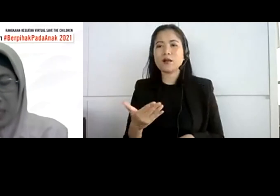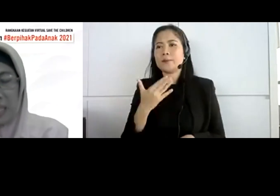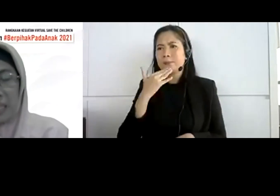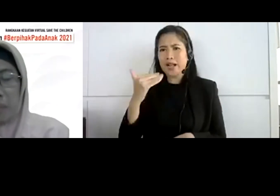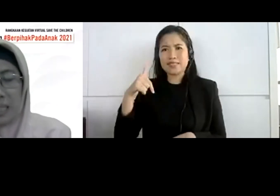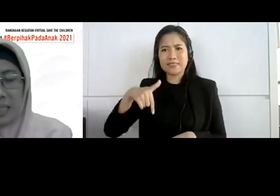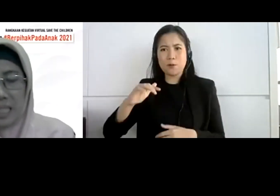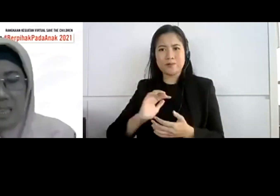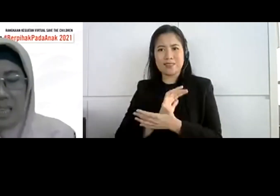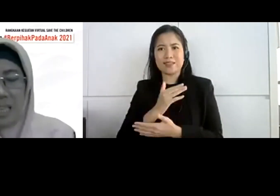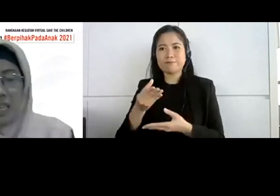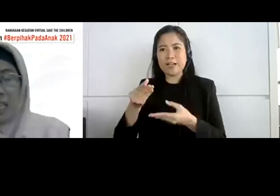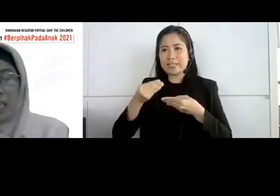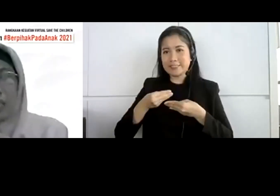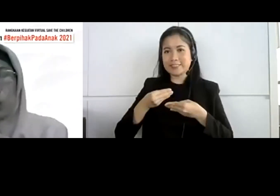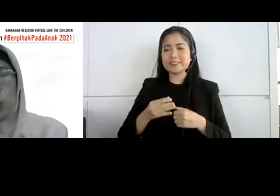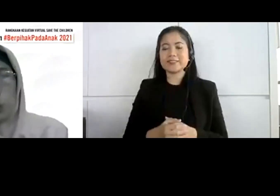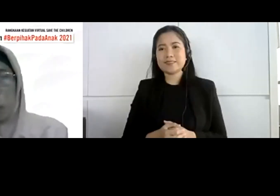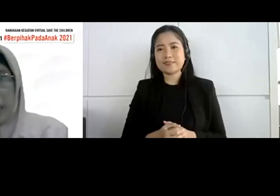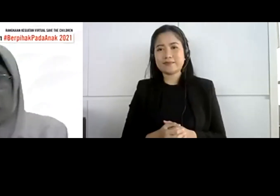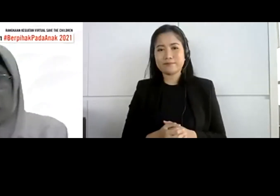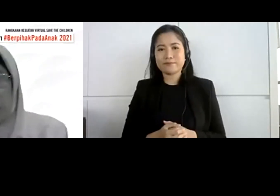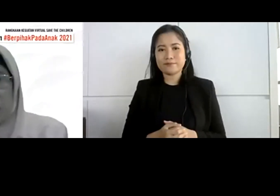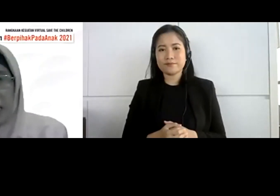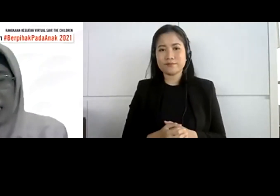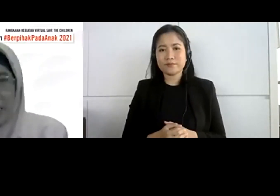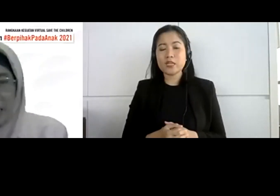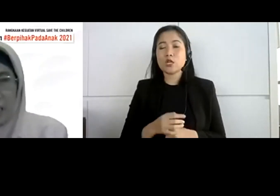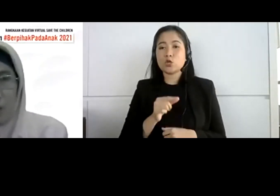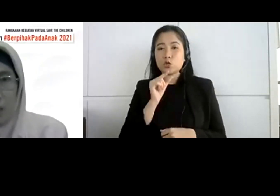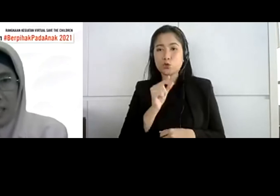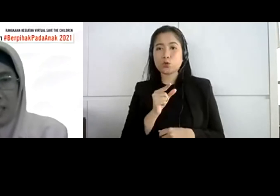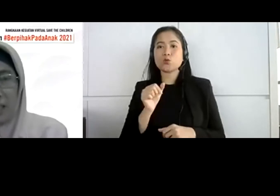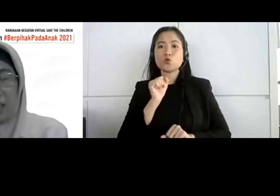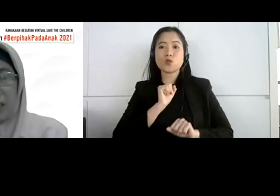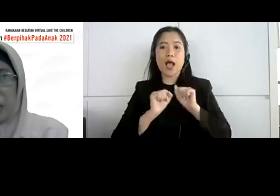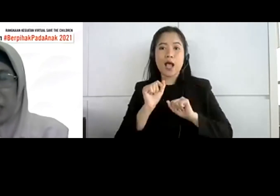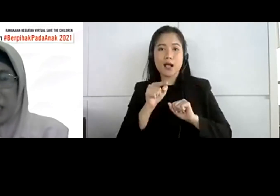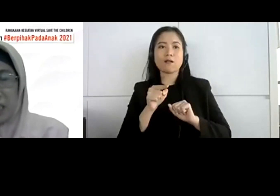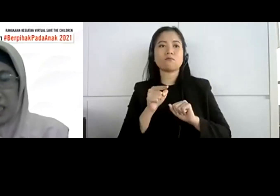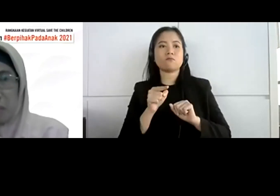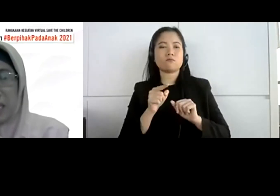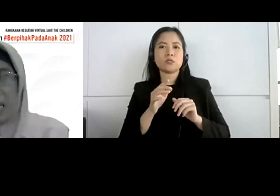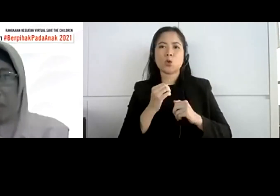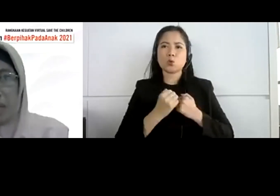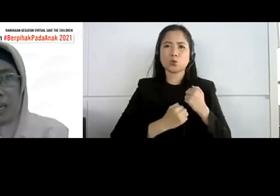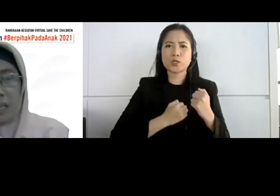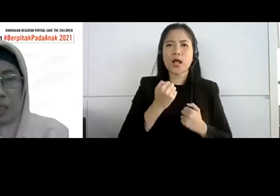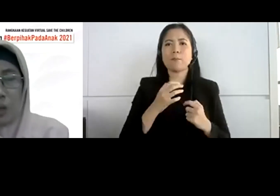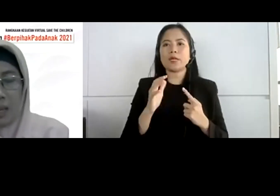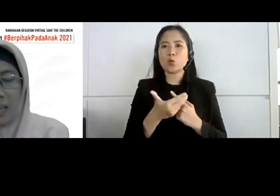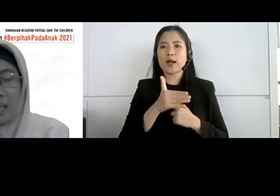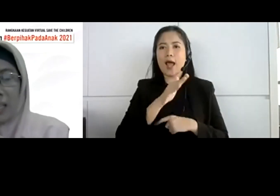yang diberikan kepada saya. Untuk upaya perlindungan anak di sekolah, Save the Children